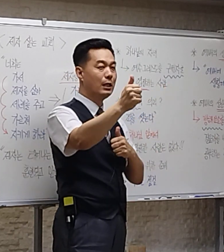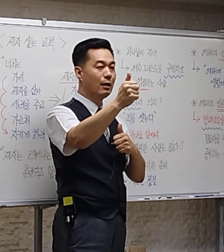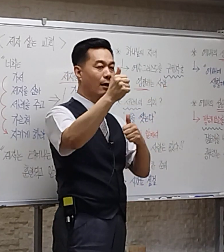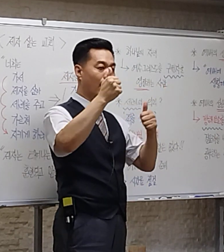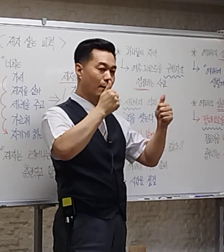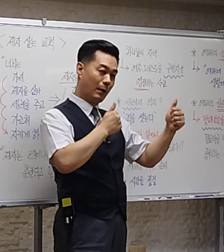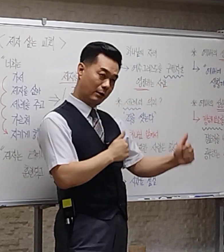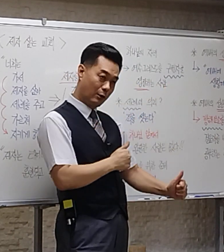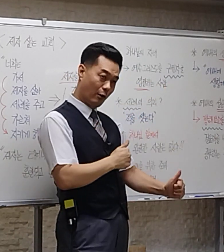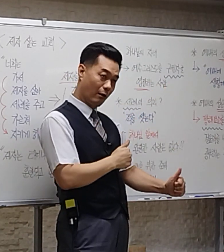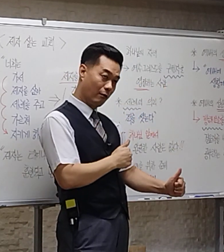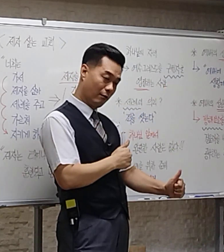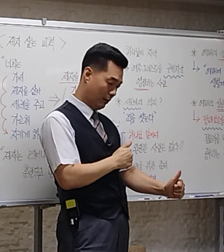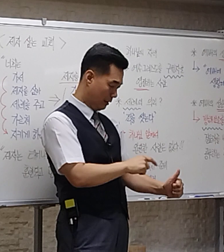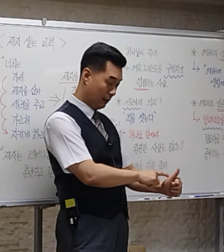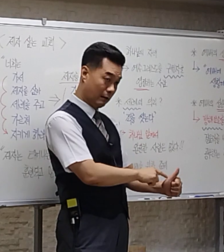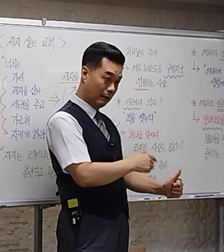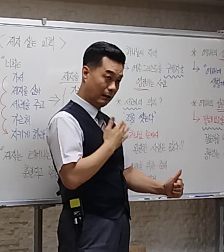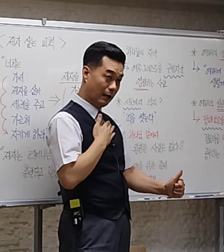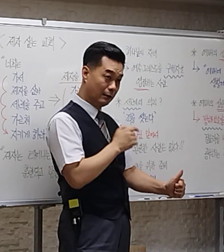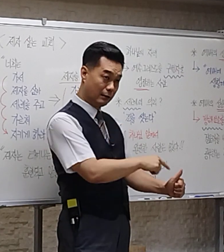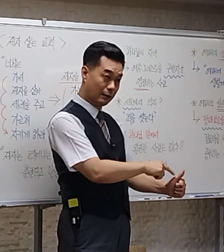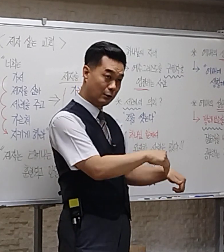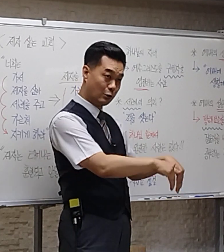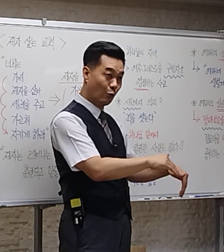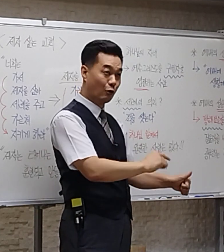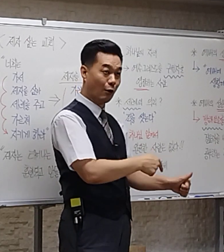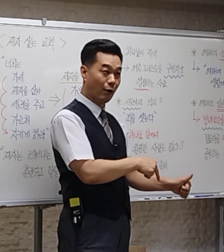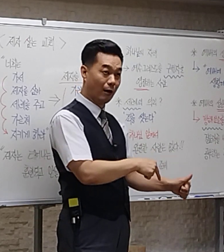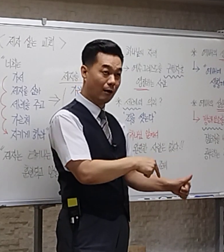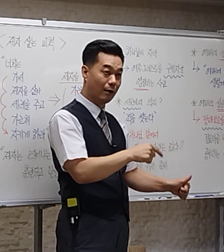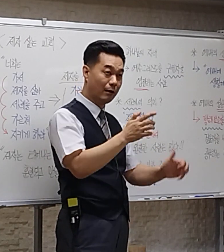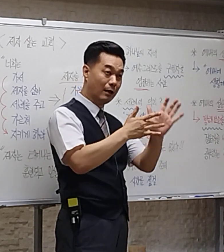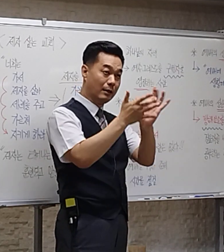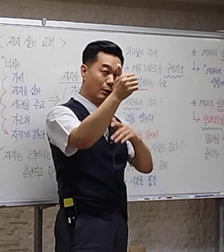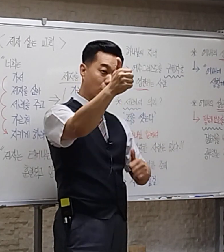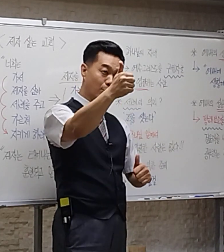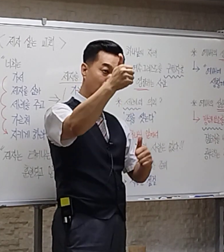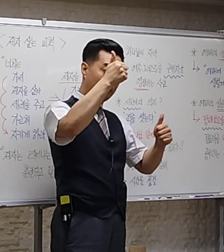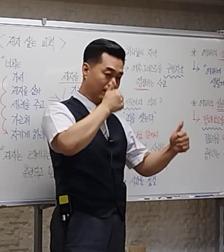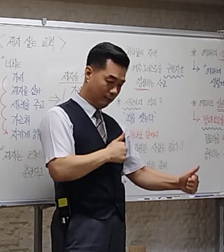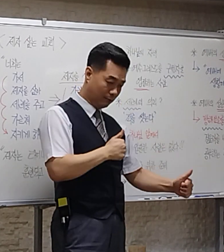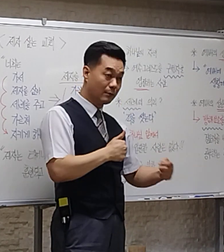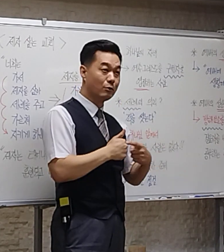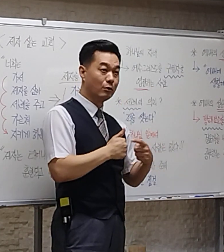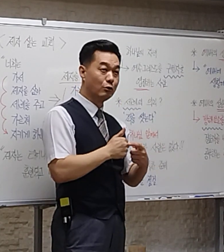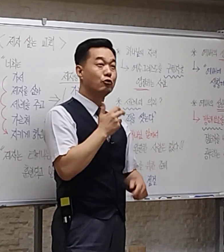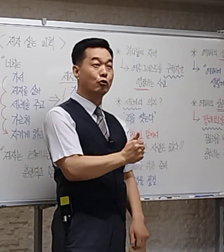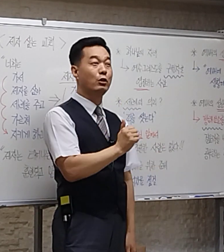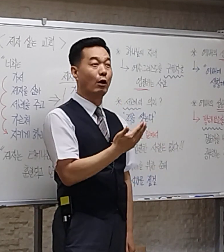주인이 바뀐 거예요. 나는 종이 된 거야. 예수님은 주인이 된